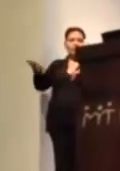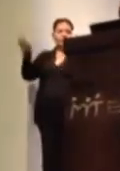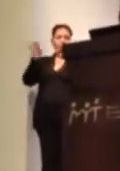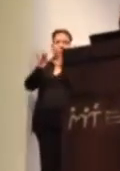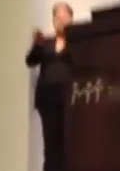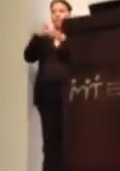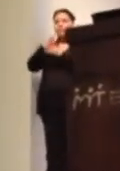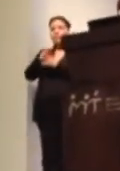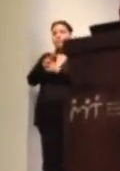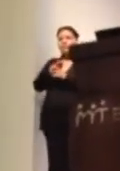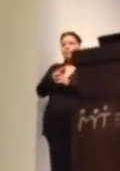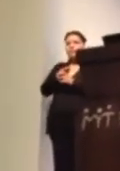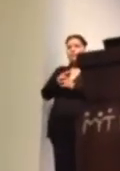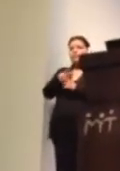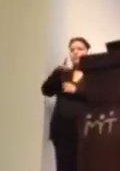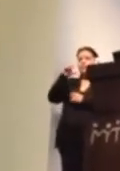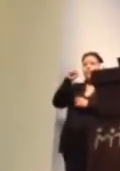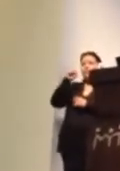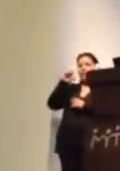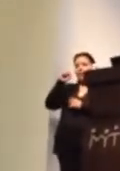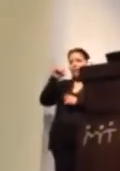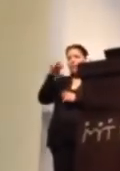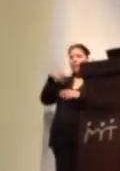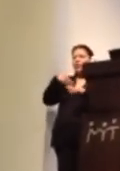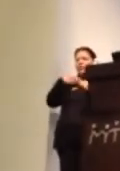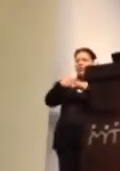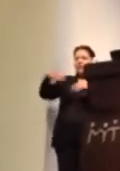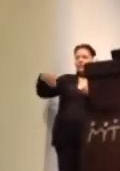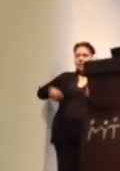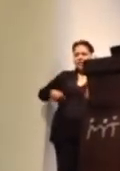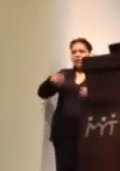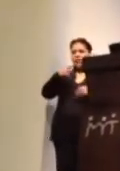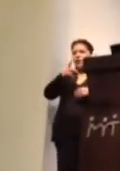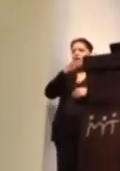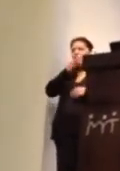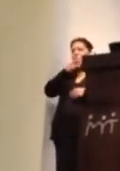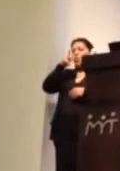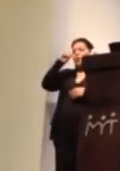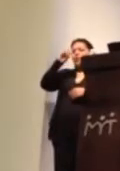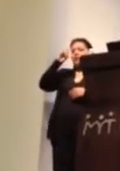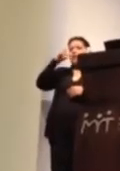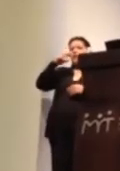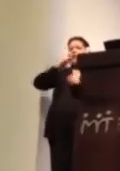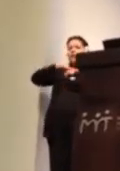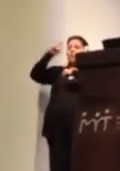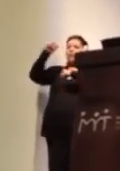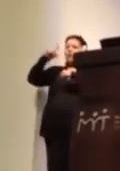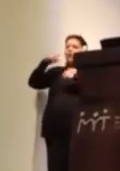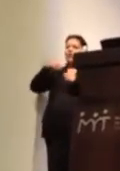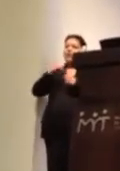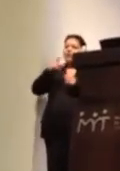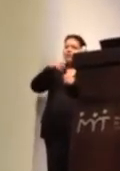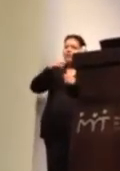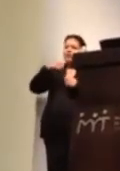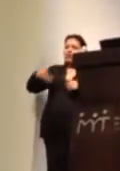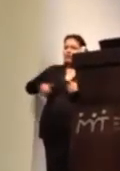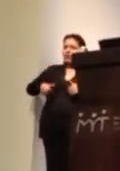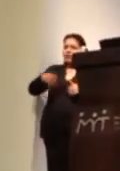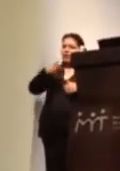las lesiones y los accidentes. Los niños con TDAH tienen 4 veces más probabilidades de tener